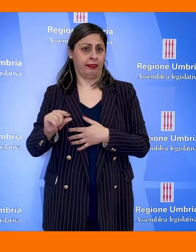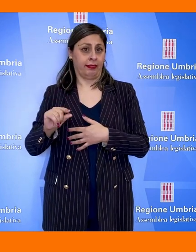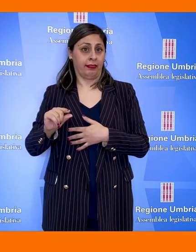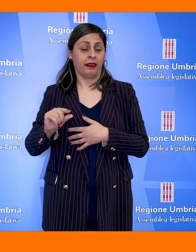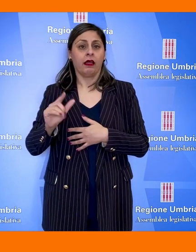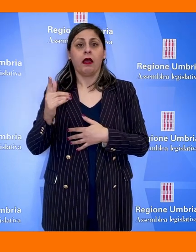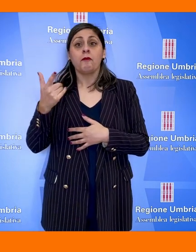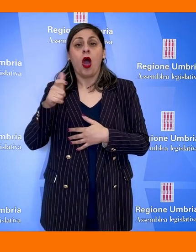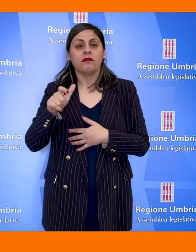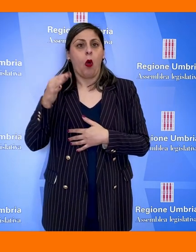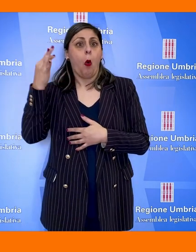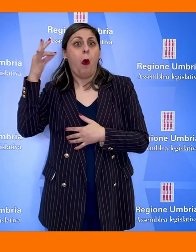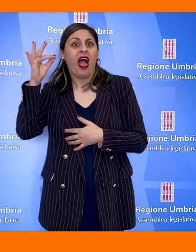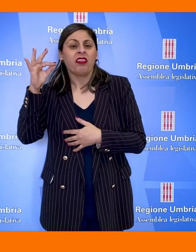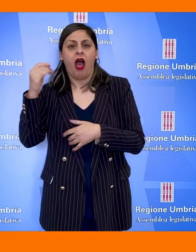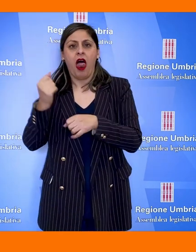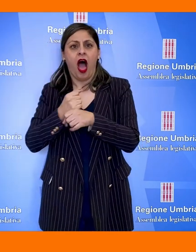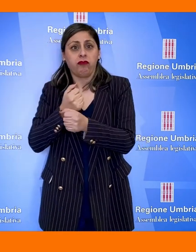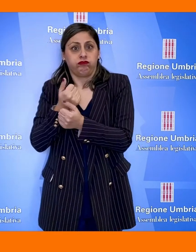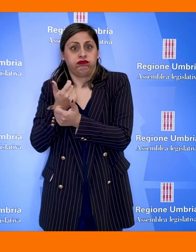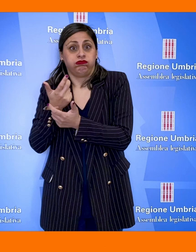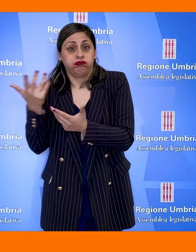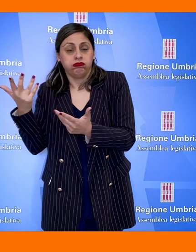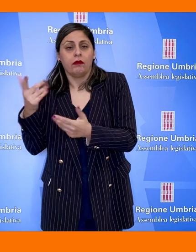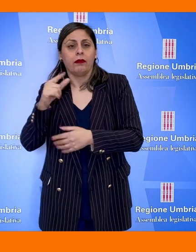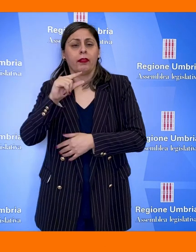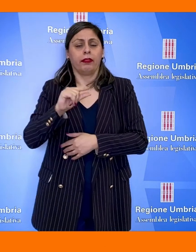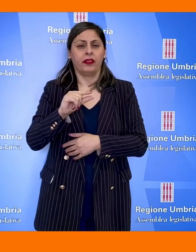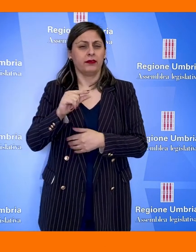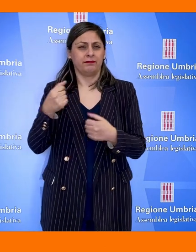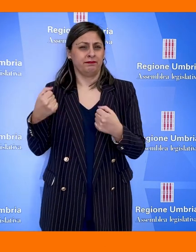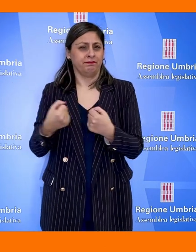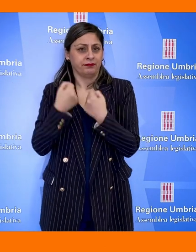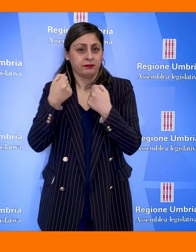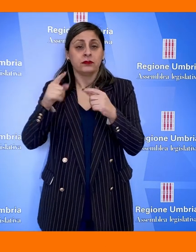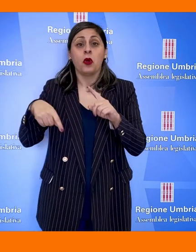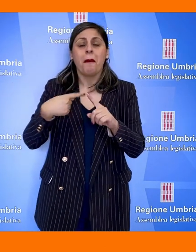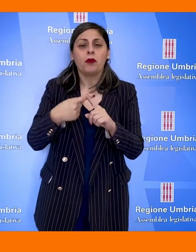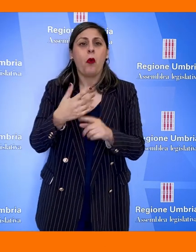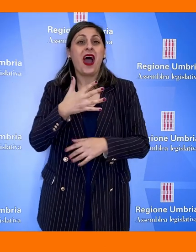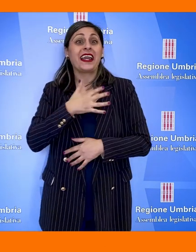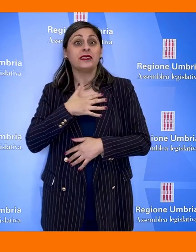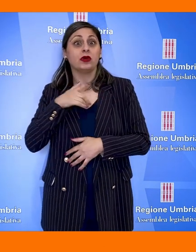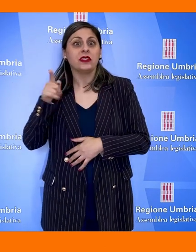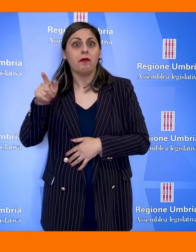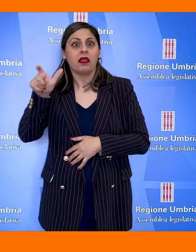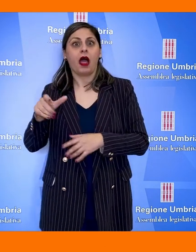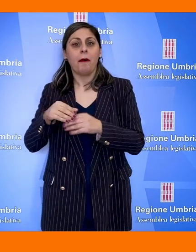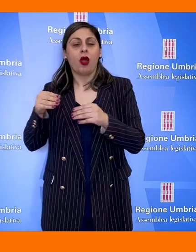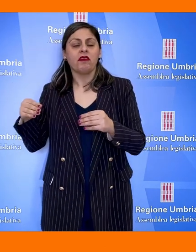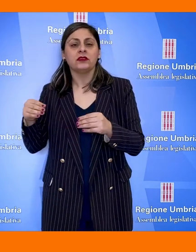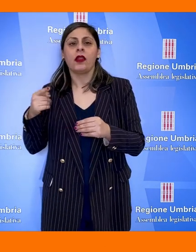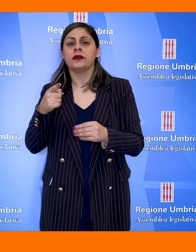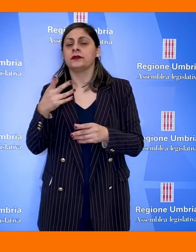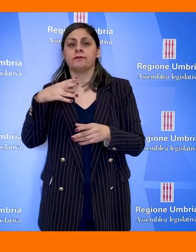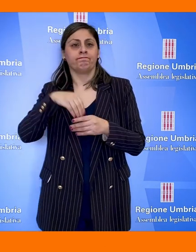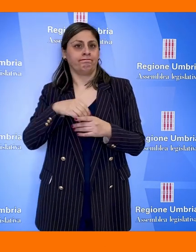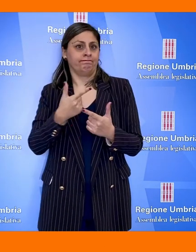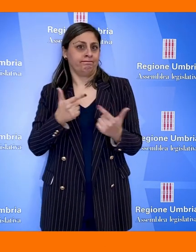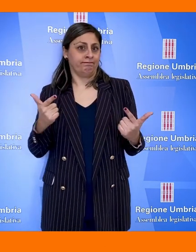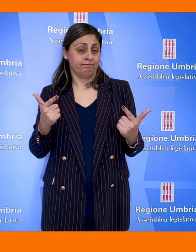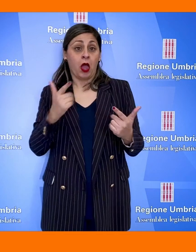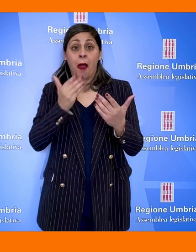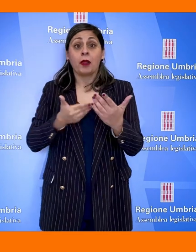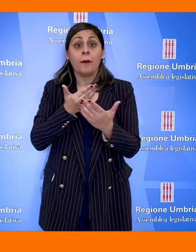se rapportati alla qualità e alla quantità delle prestazioni richieste, oltre che alle diverse responsabilità attribuite ai